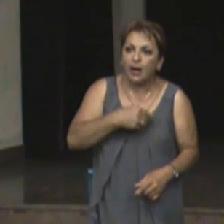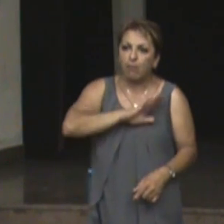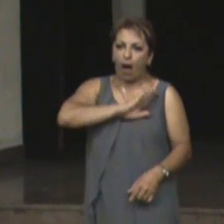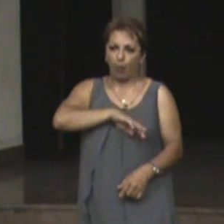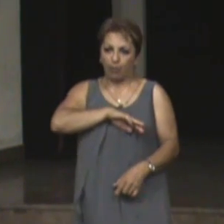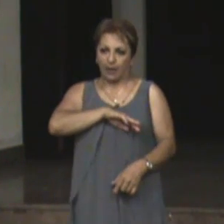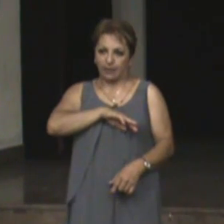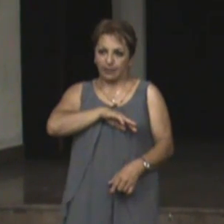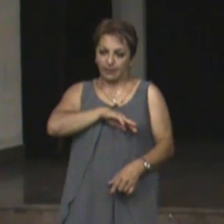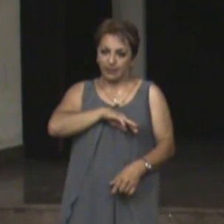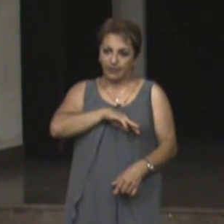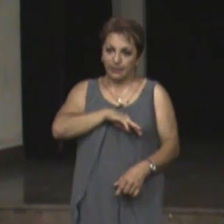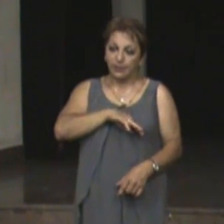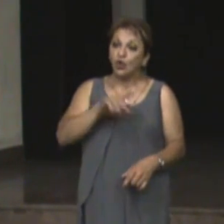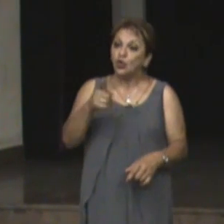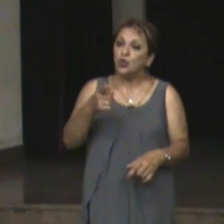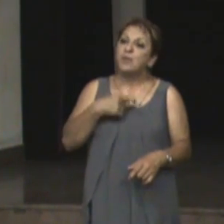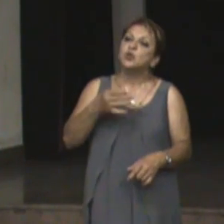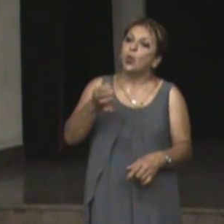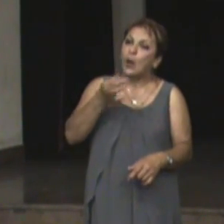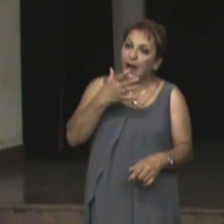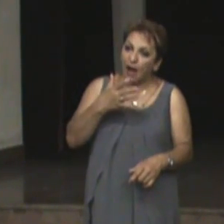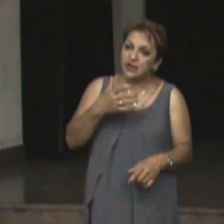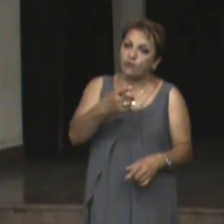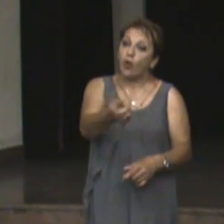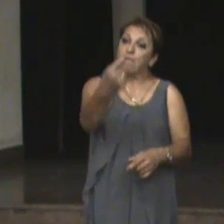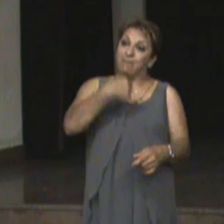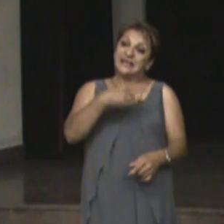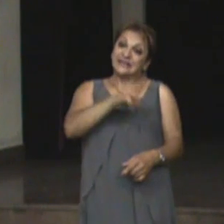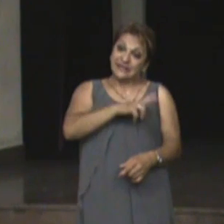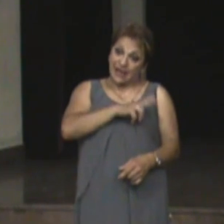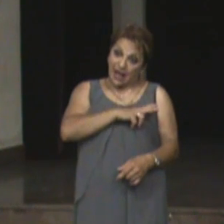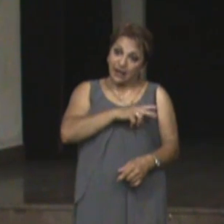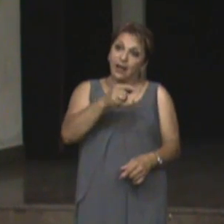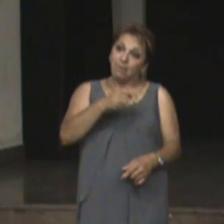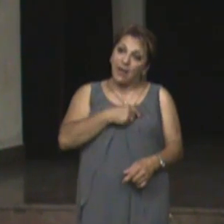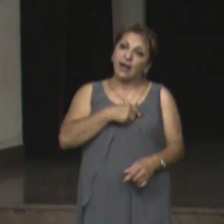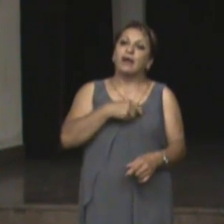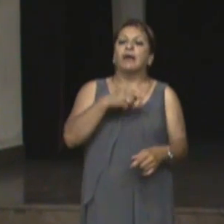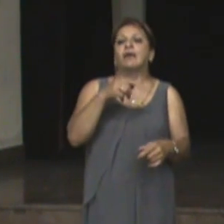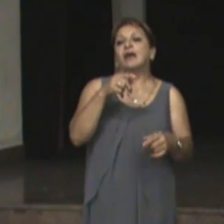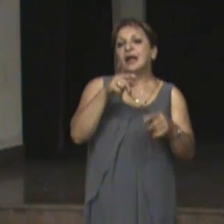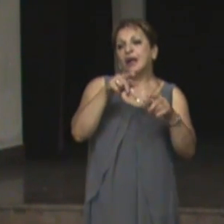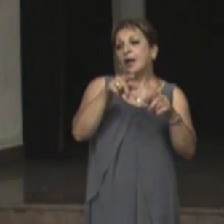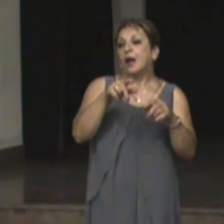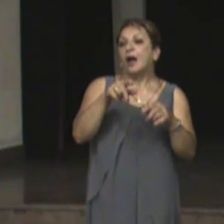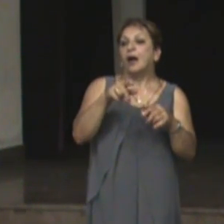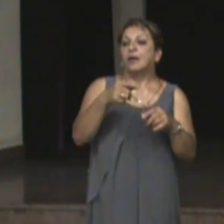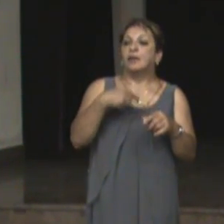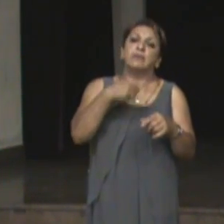մարում ենք, որտեղ մեզ միշտ դուր է գալիս, որ մեզ սիրեն, մենք էլ պարզապես դրա պայմանը, իսկ այդպես չի լինում